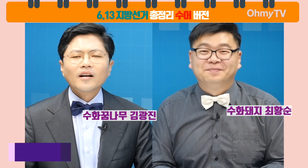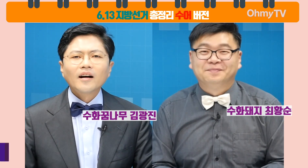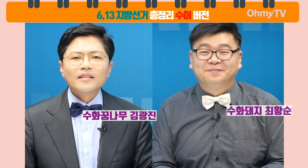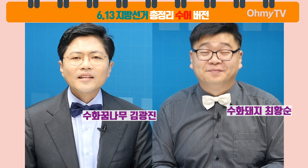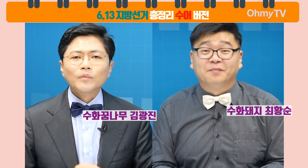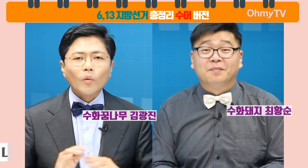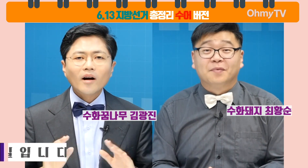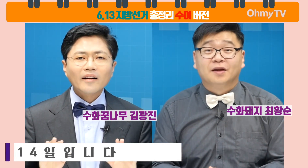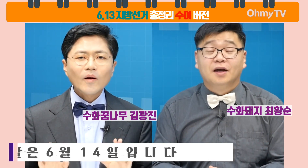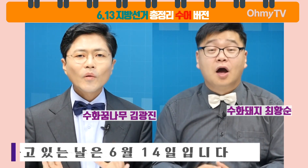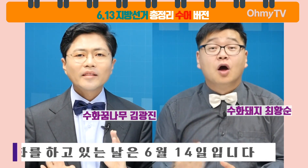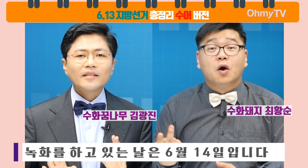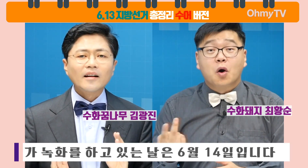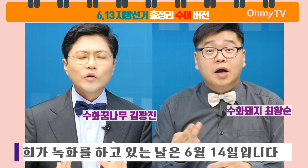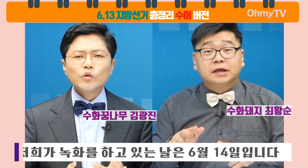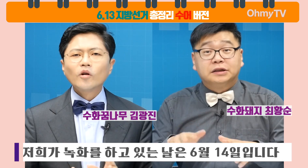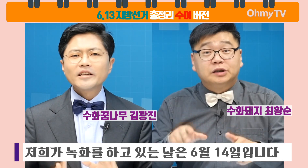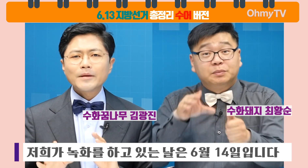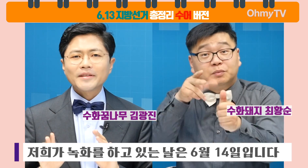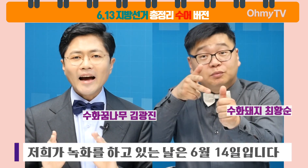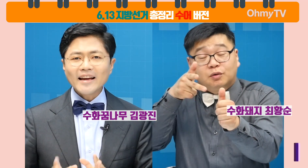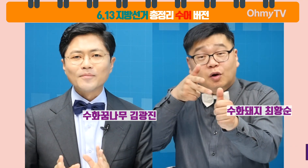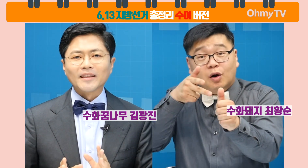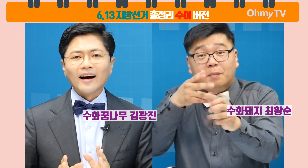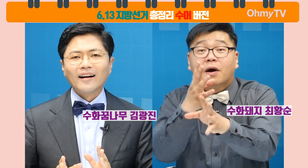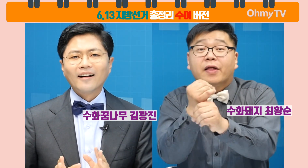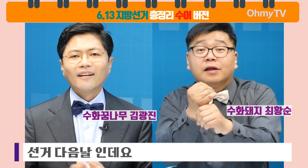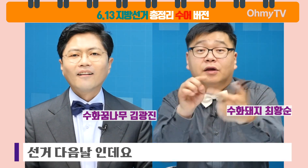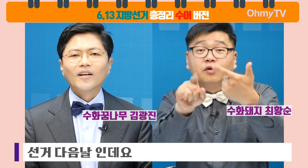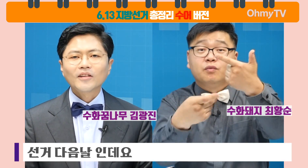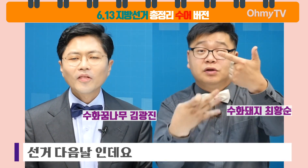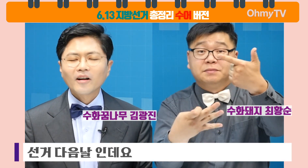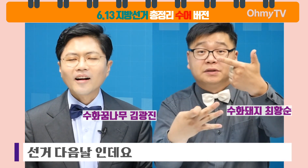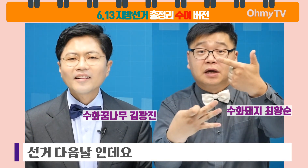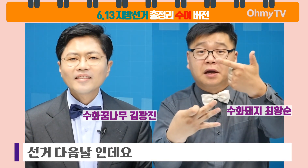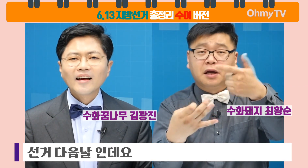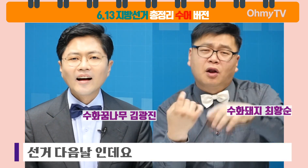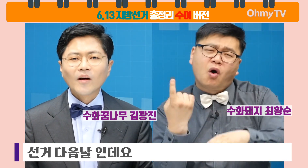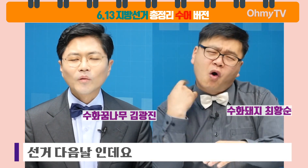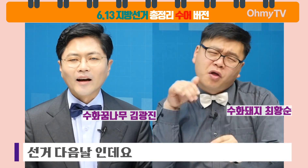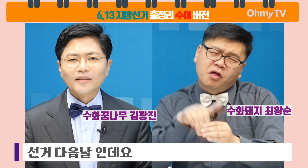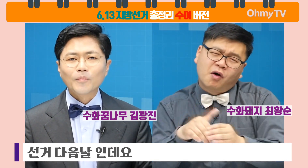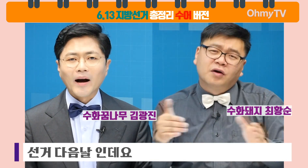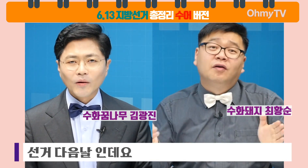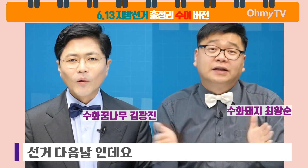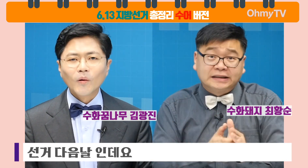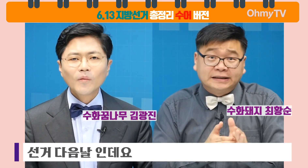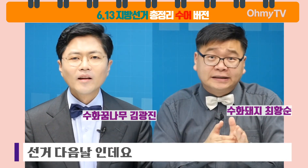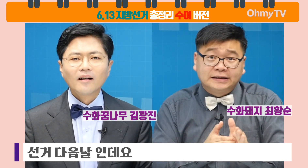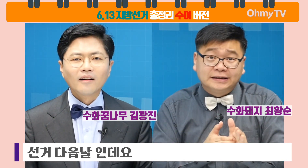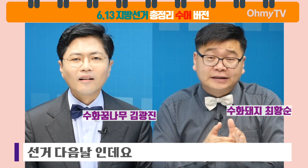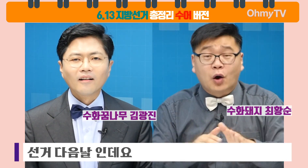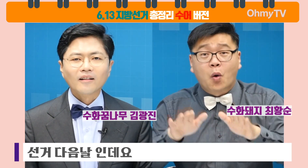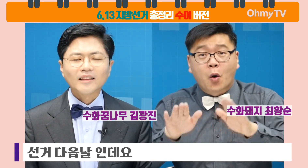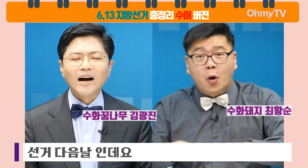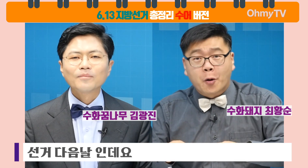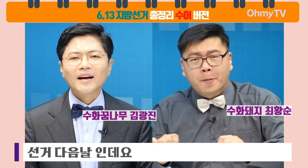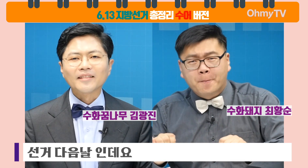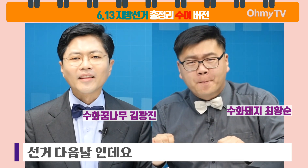저희가 지금 녹화를 하고 있는 날은 6월 14일입니다. 선거가 끝나고 나서 바로 그 다음